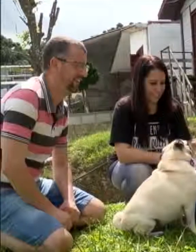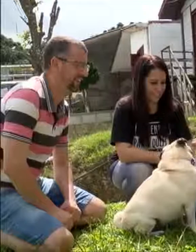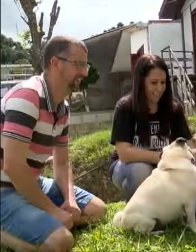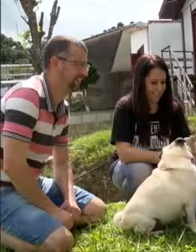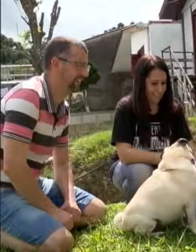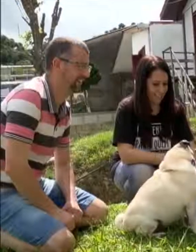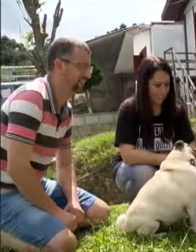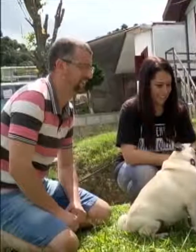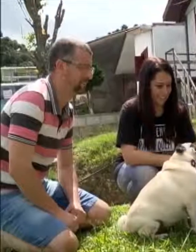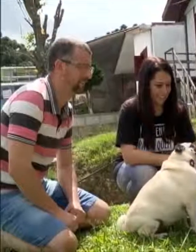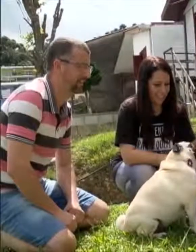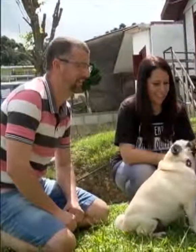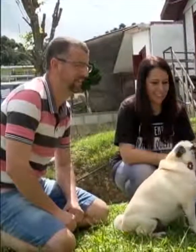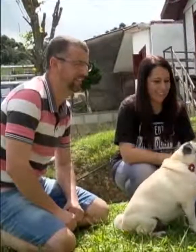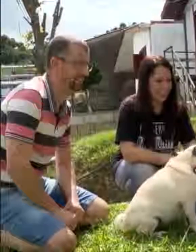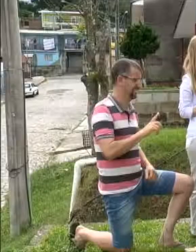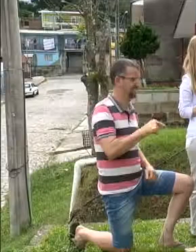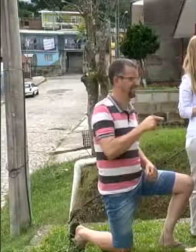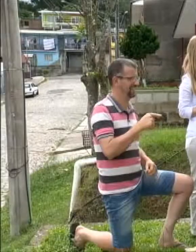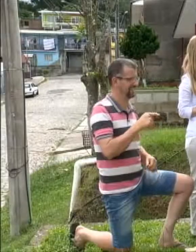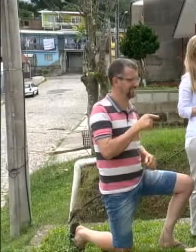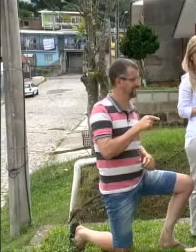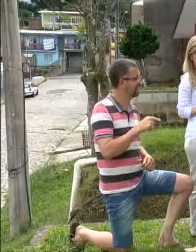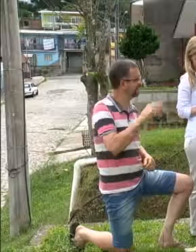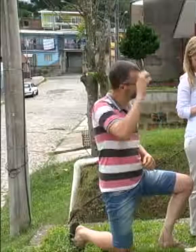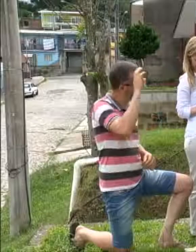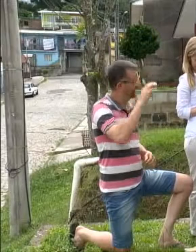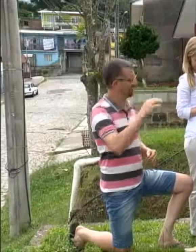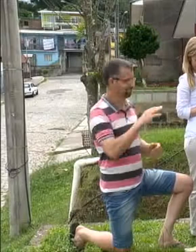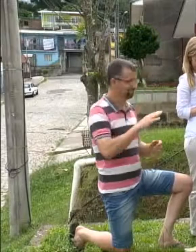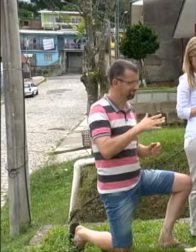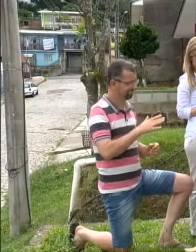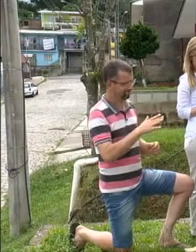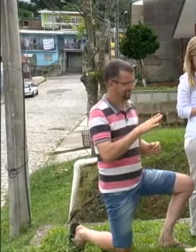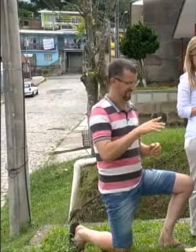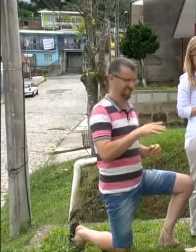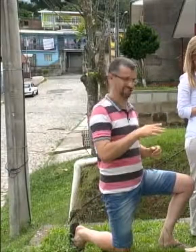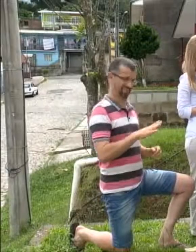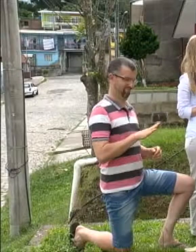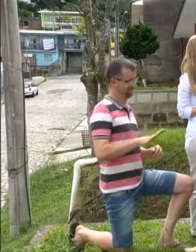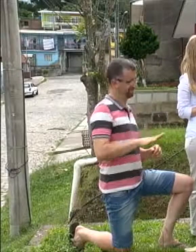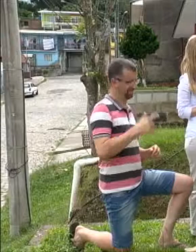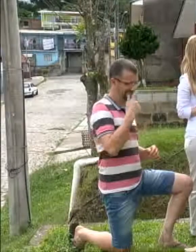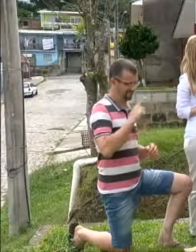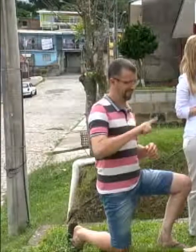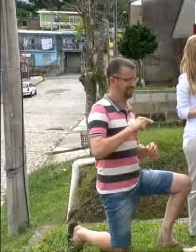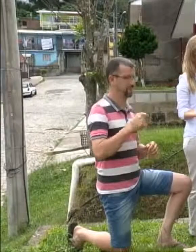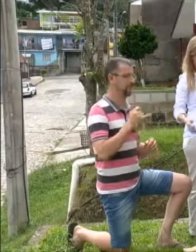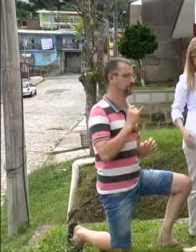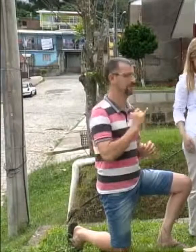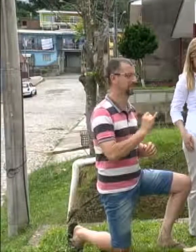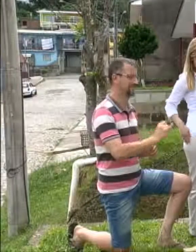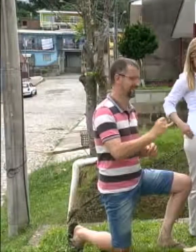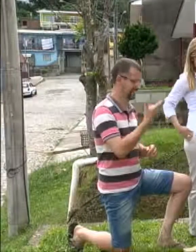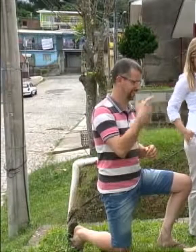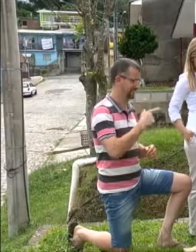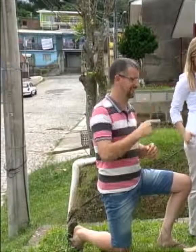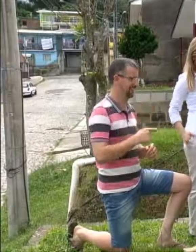ainda bebê. O Andrei, no começo, ele não era muito da Bela. Depois ele acho que se apaixonou mais ainda junto com a Tainá. Brigo até